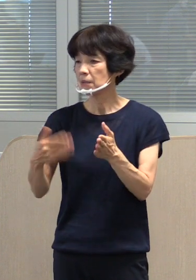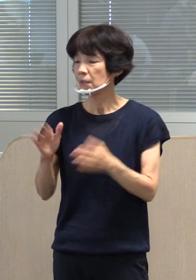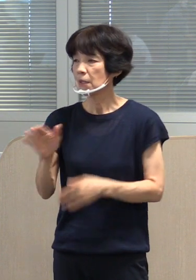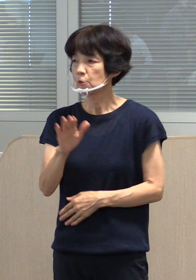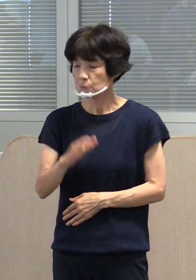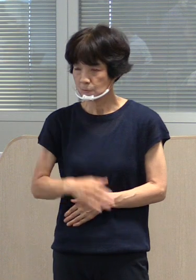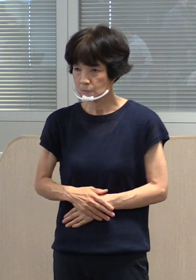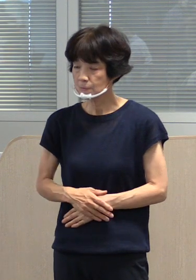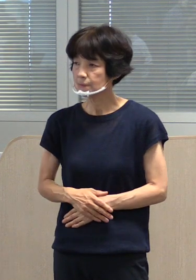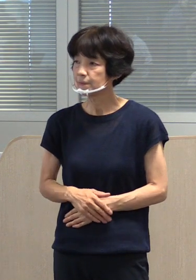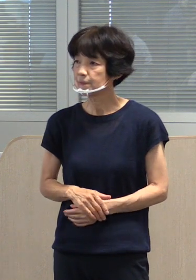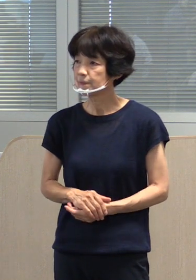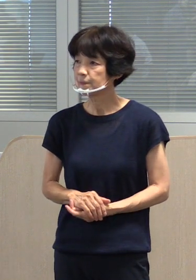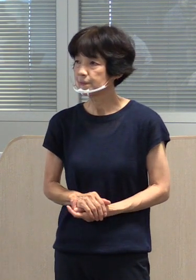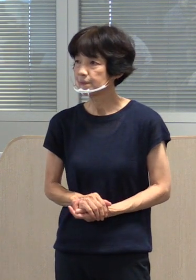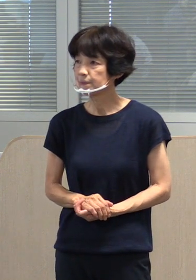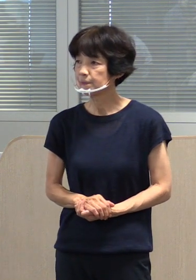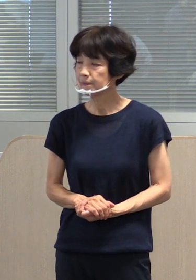わかりました。ありがとうございます。